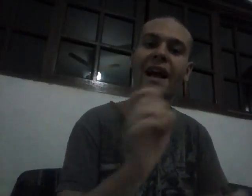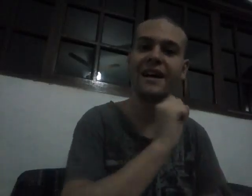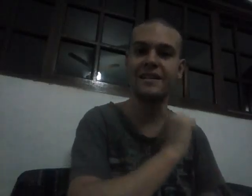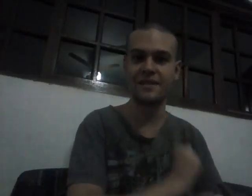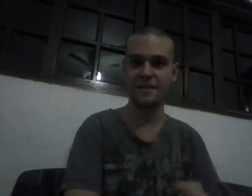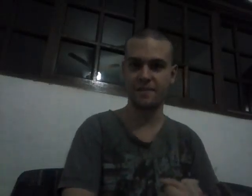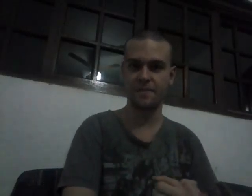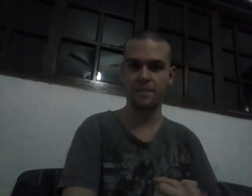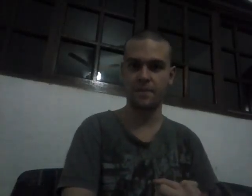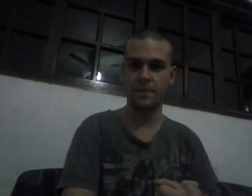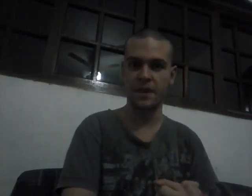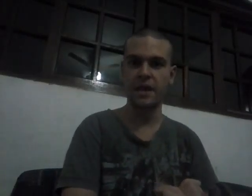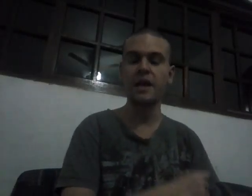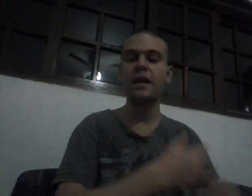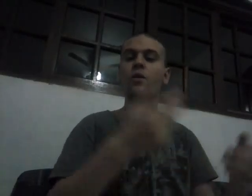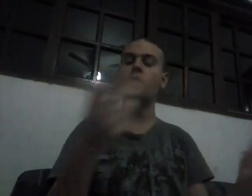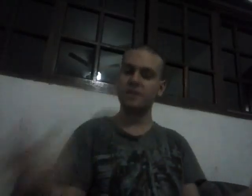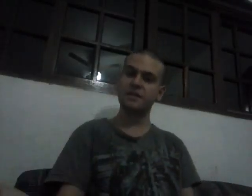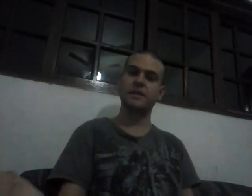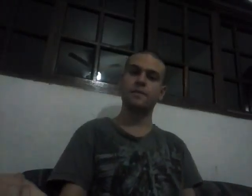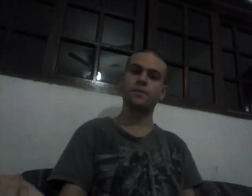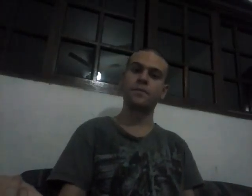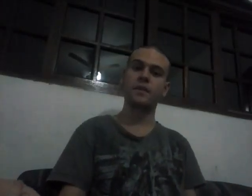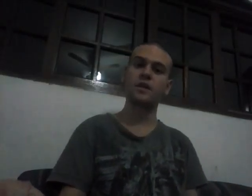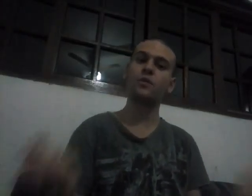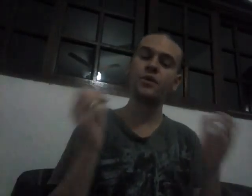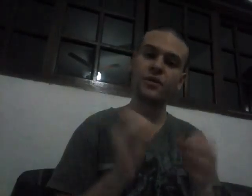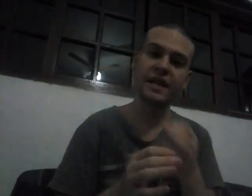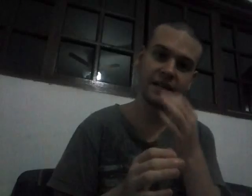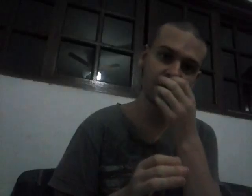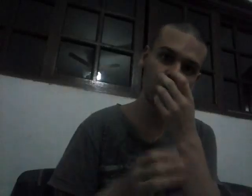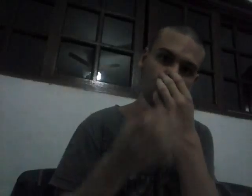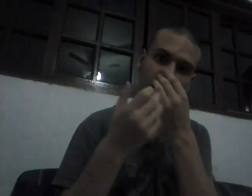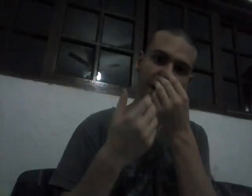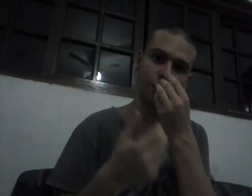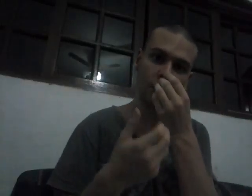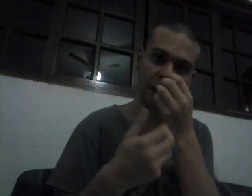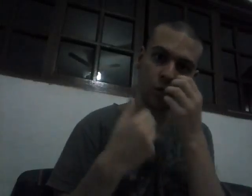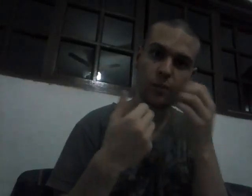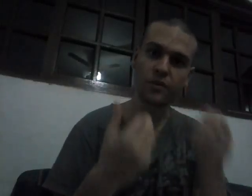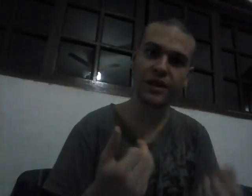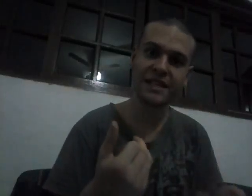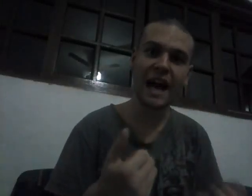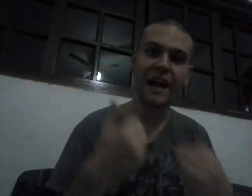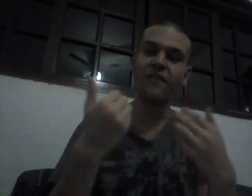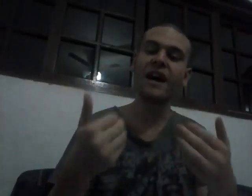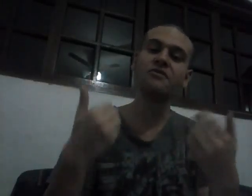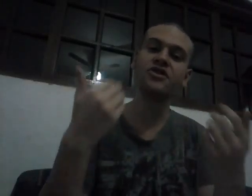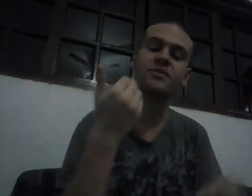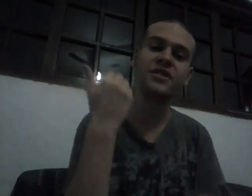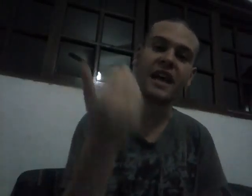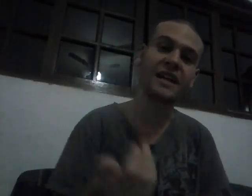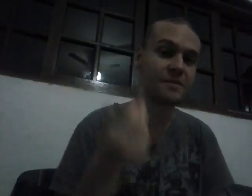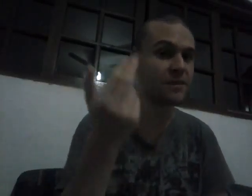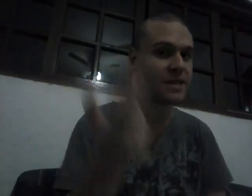regras. Como assim? No português, toda língua, a língua portuguesa, há vários tipos de regras para